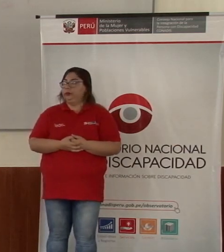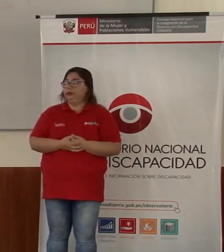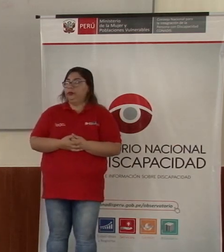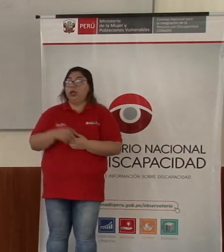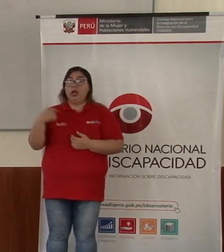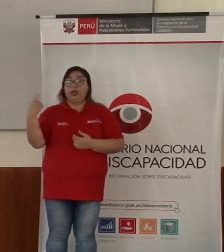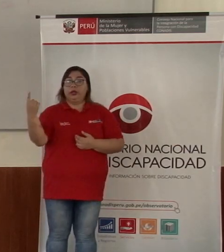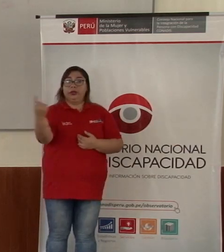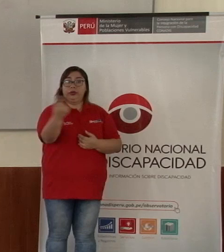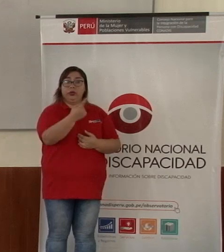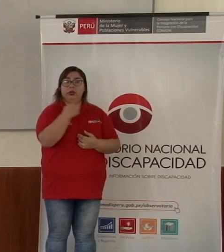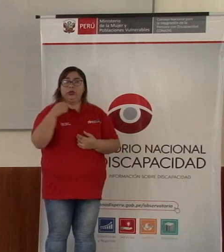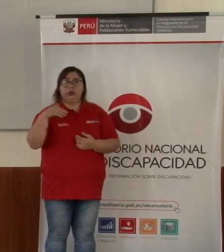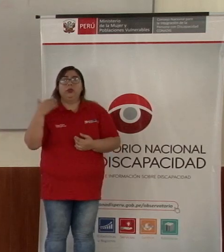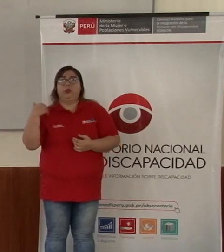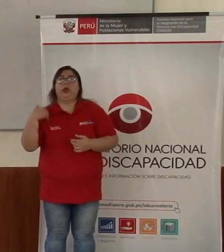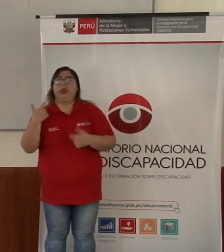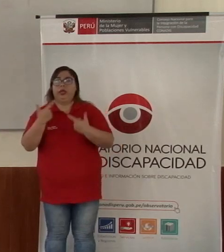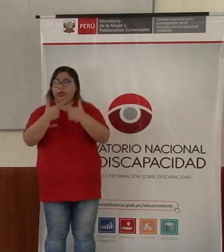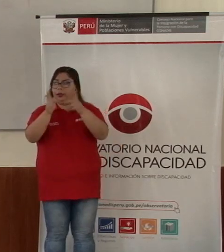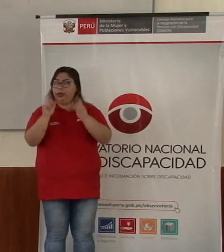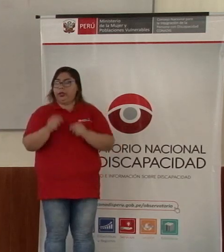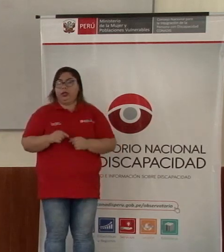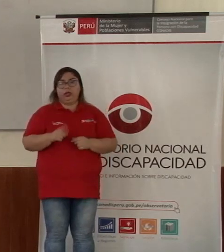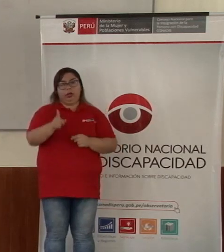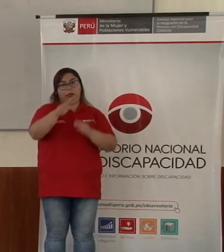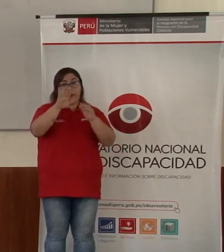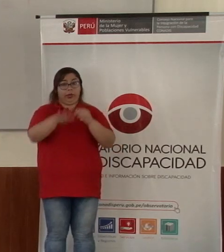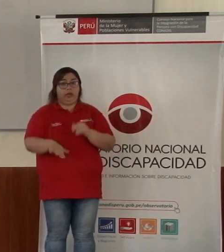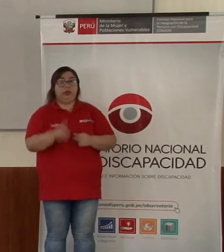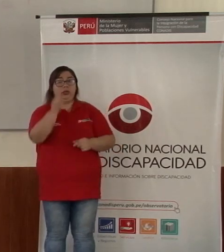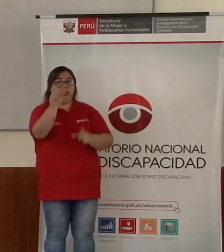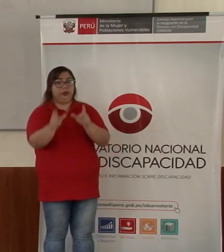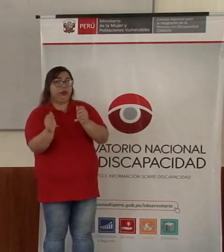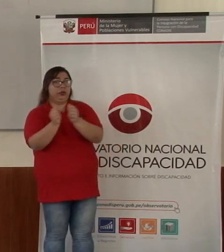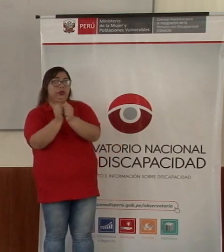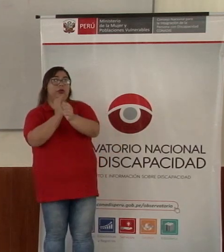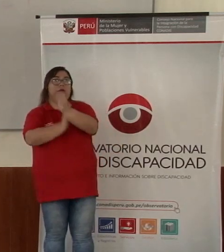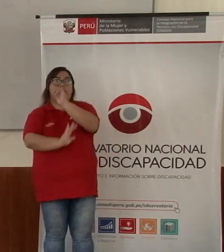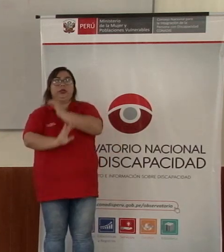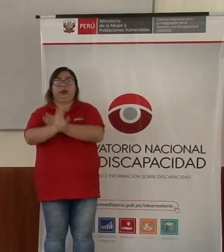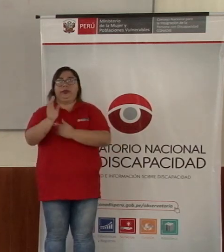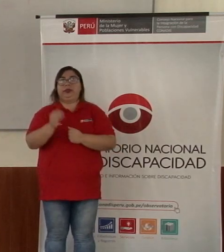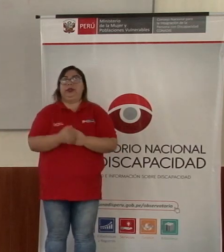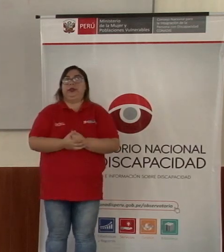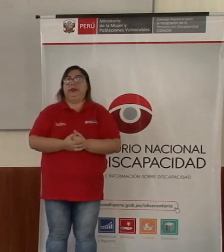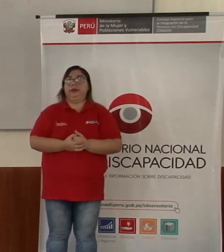O sea, todos tenemos goces, menos las personas con discapacidad, en otras palabras.